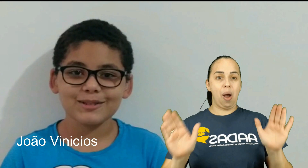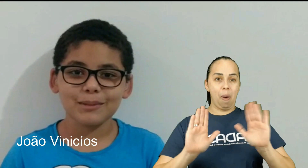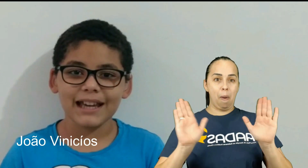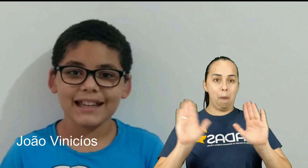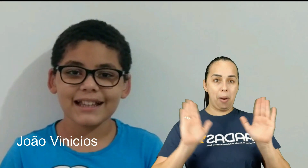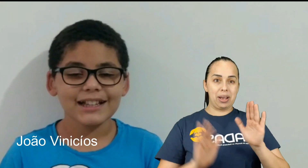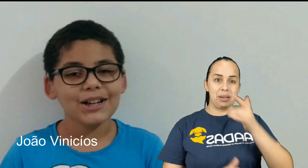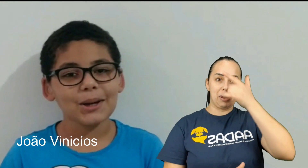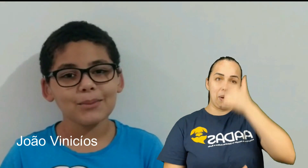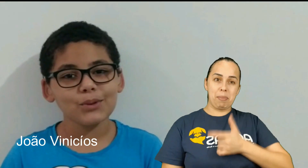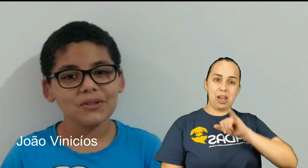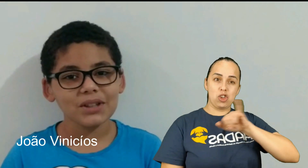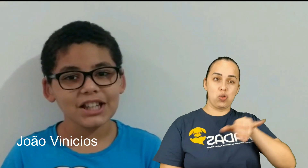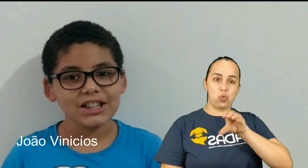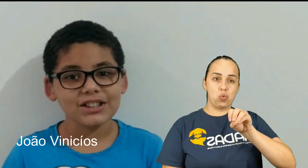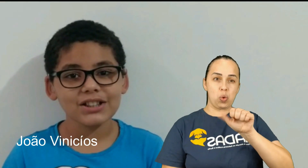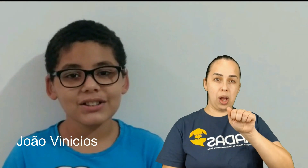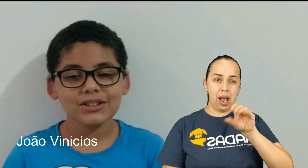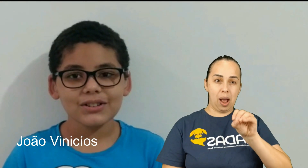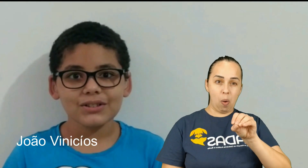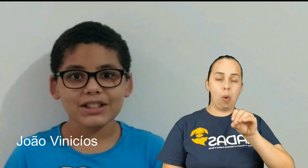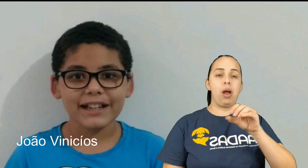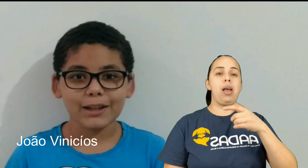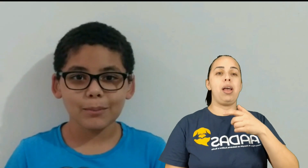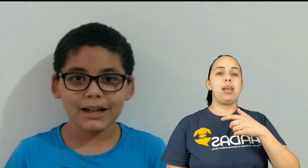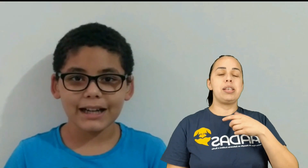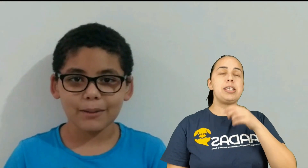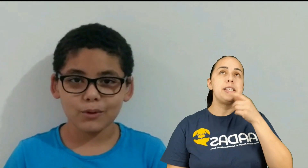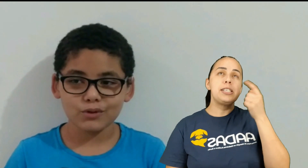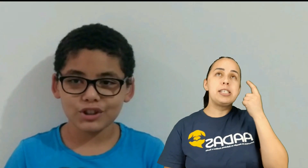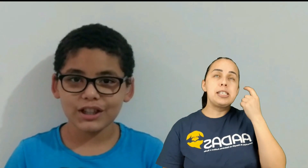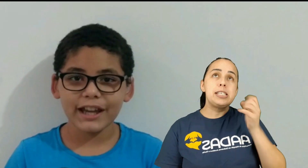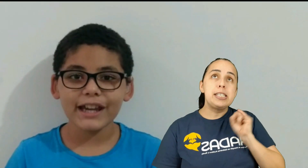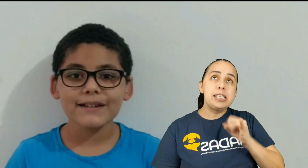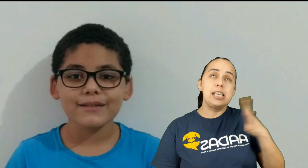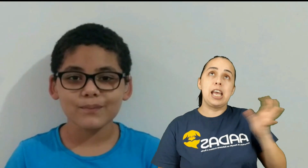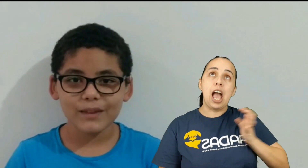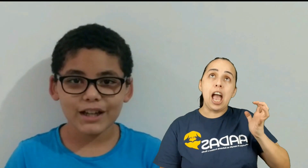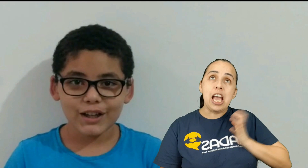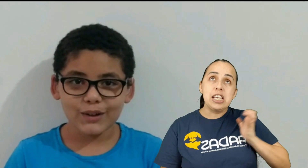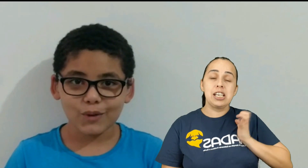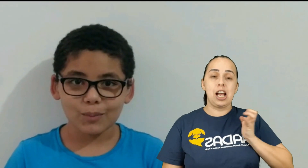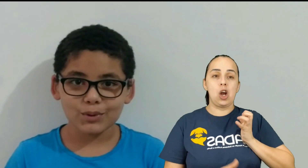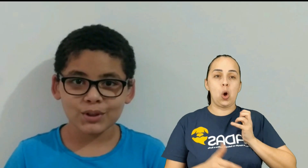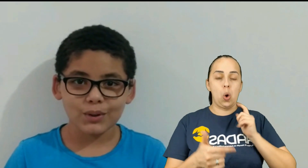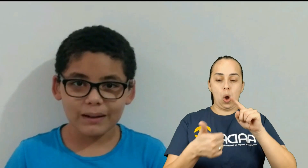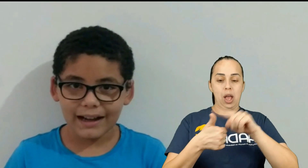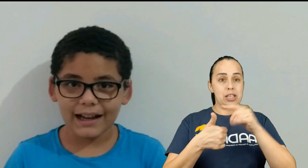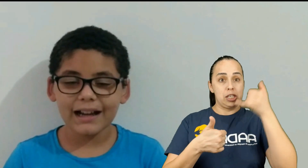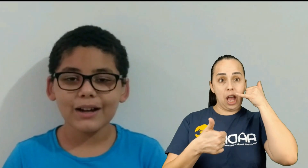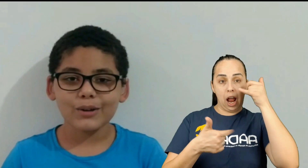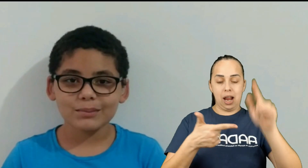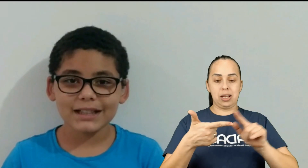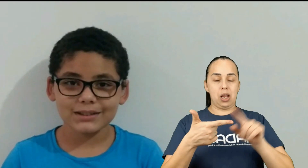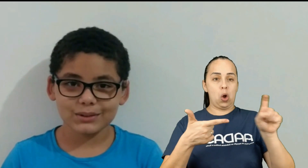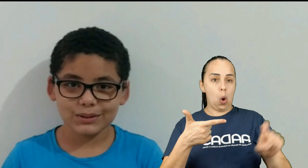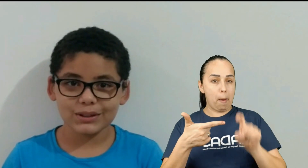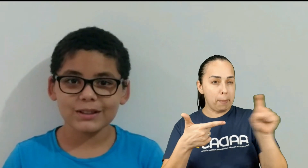tudo bem? Meu nome é Luan Vinícius. Gostaria de ganhar muito dinheiro. Eu compro celular,